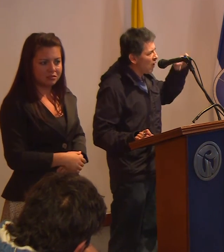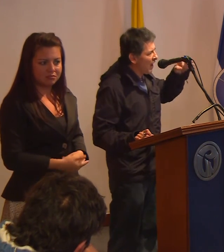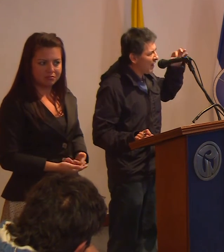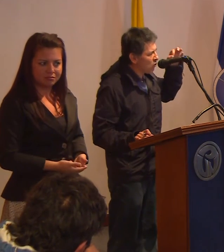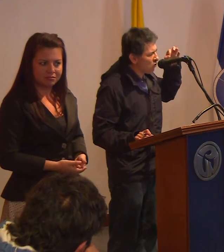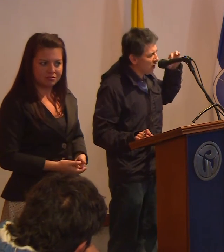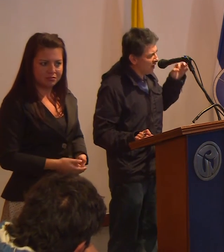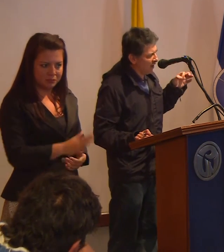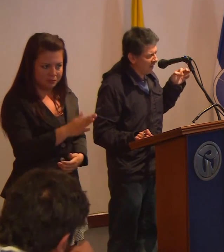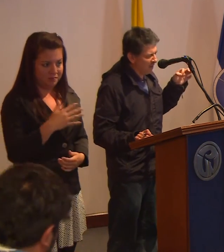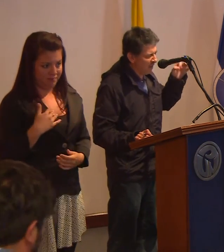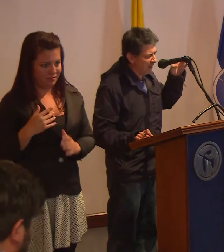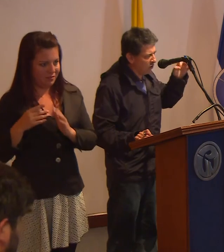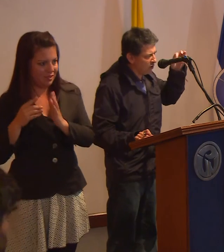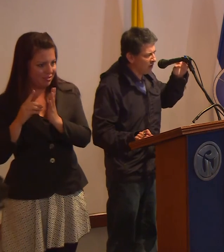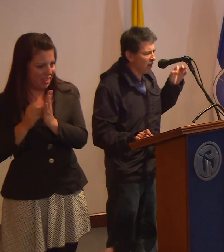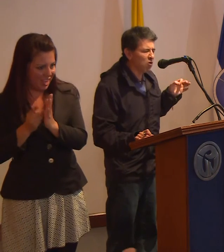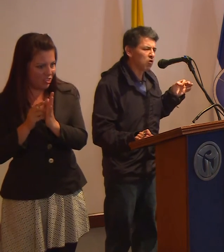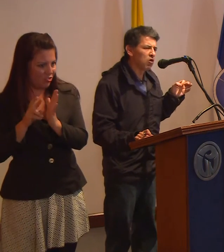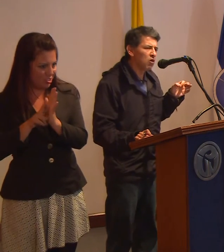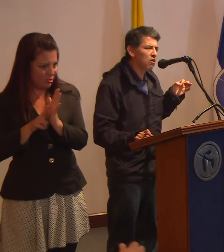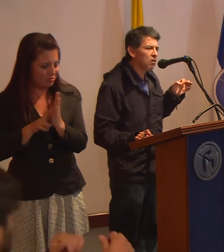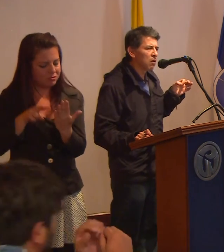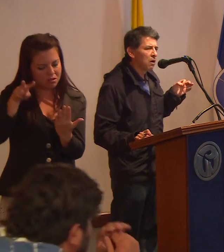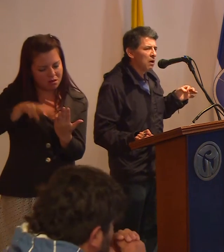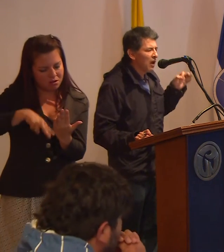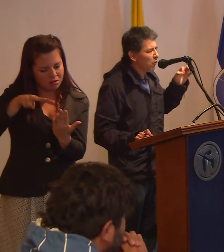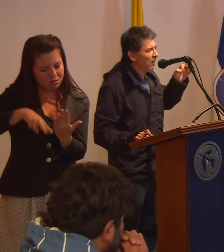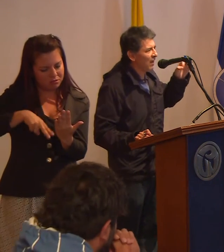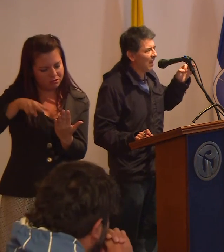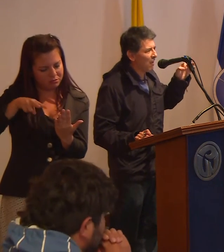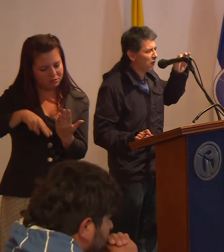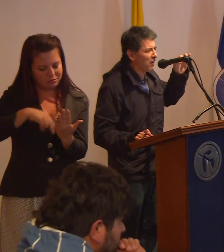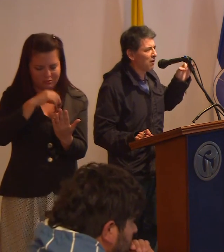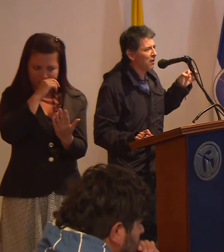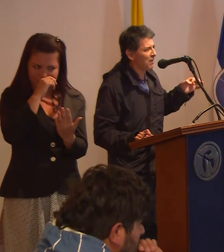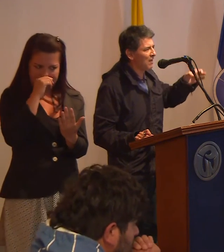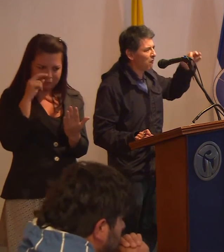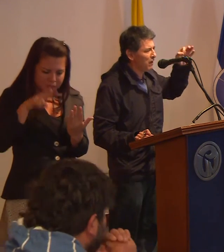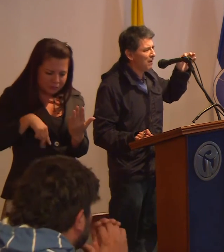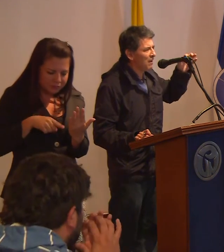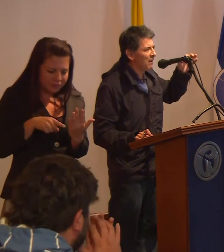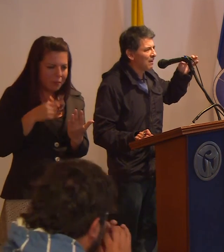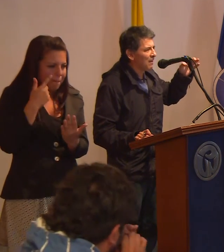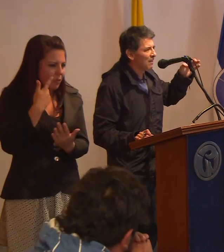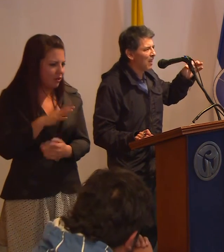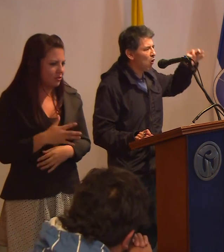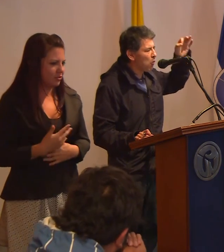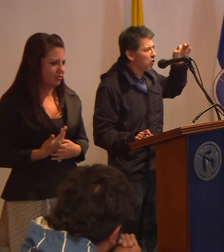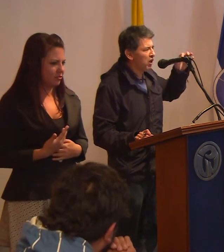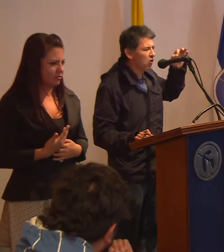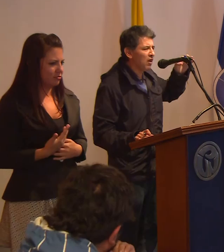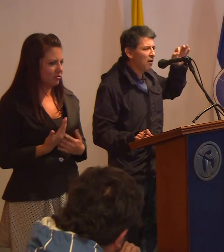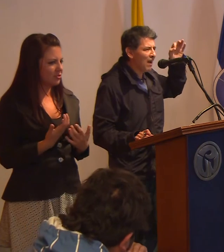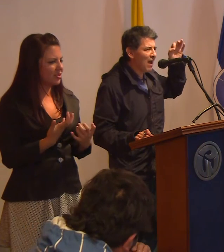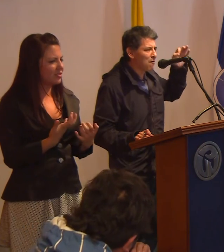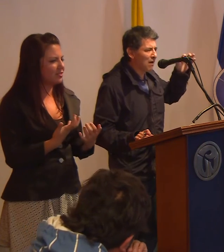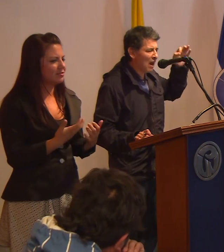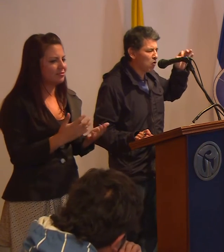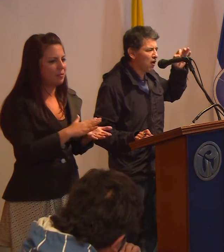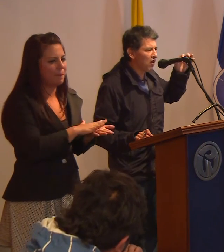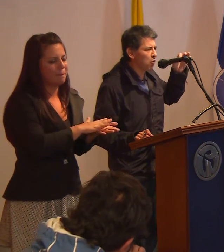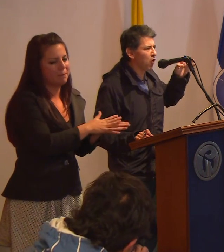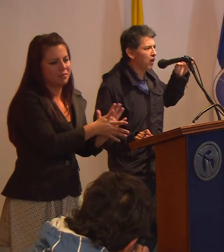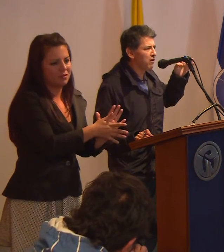Porque si uno lee ese decreto y esa resolución, encuentra que definitivamente es el fin de lo poquito que